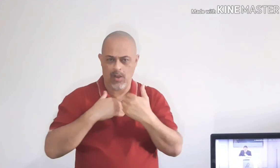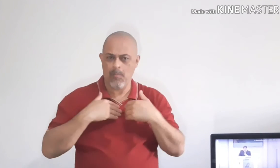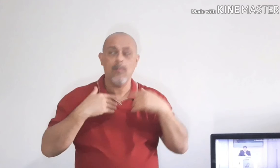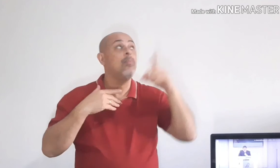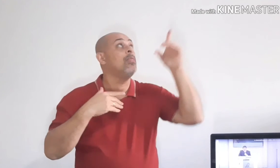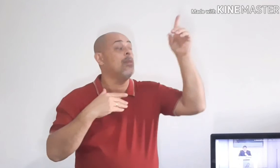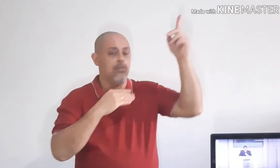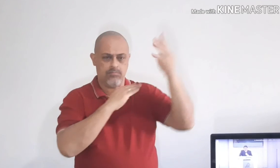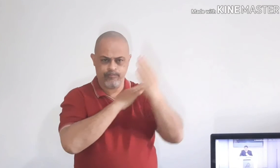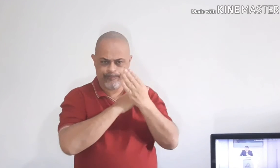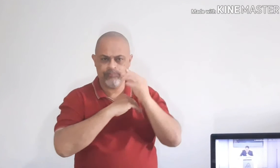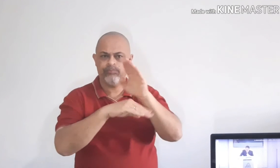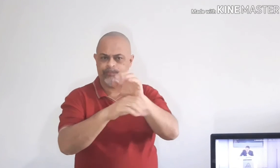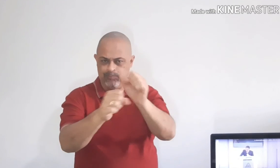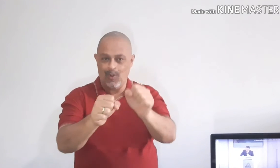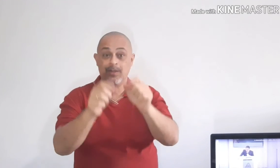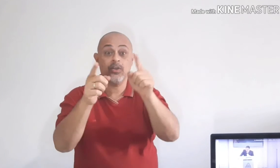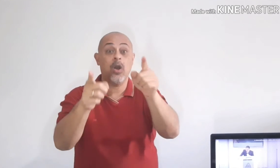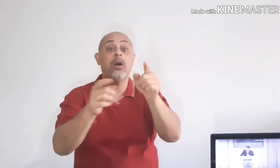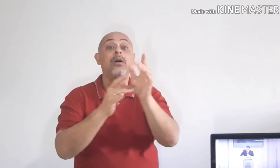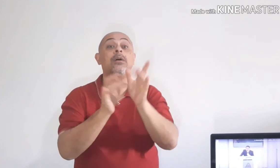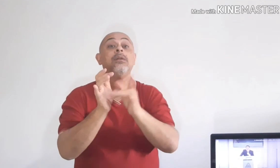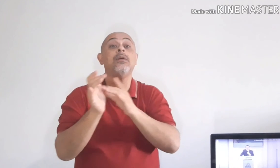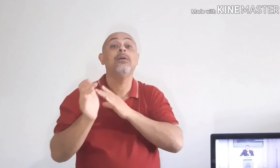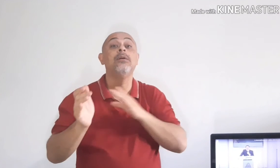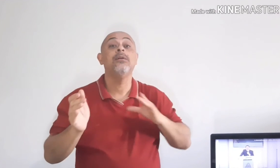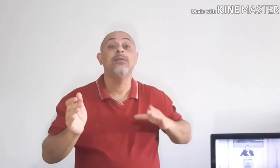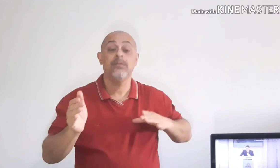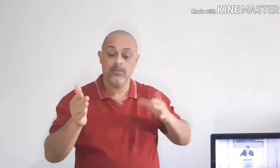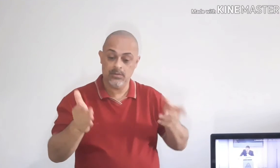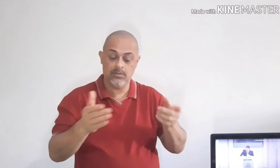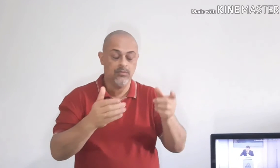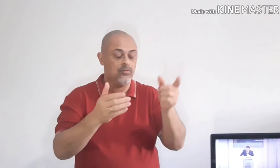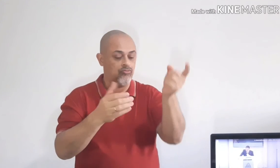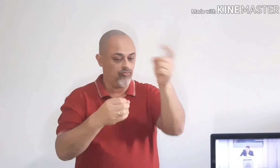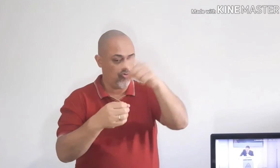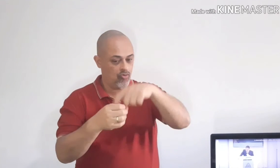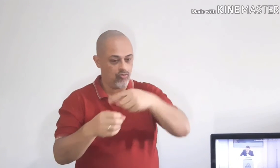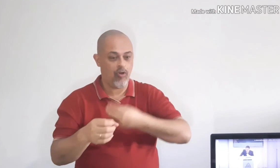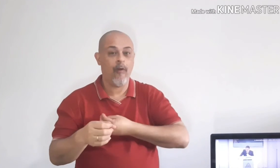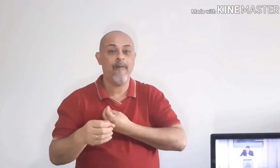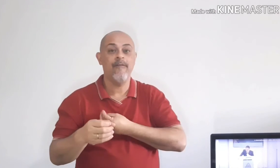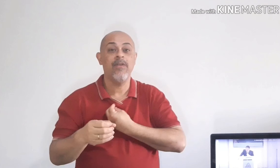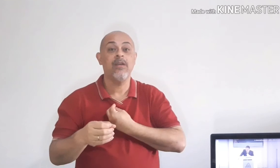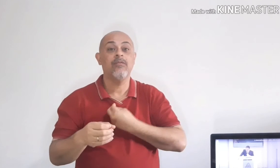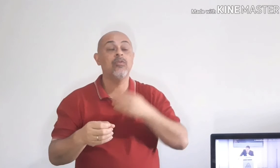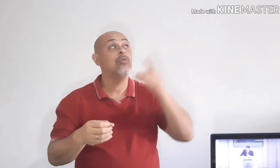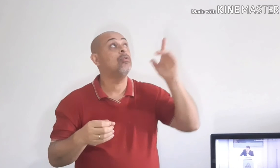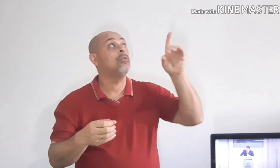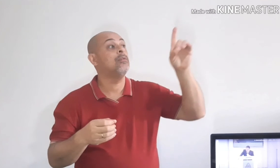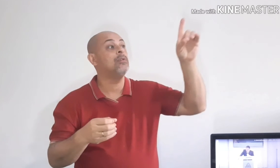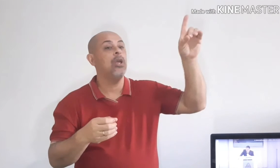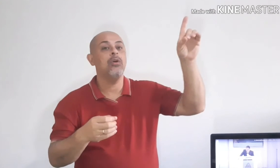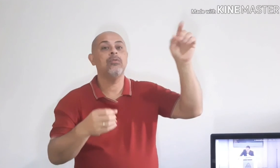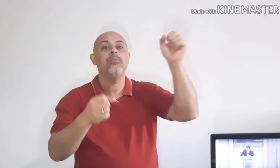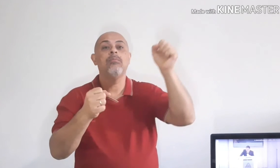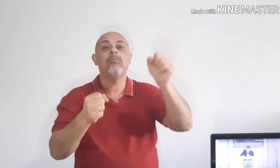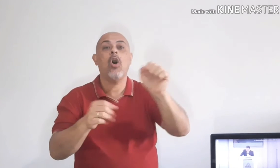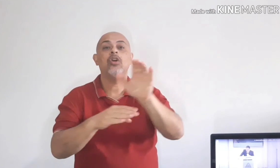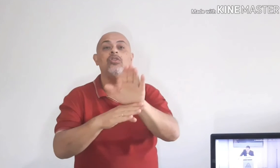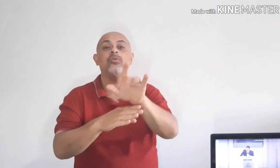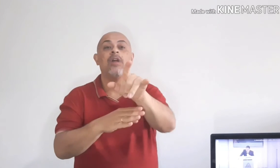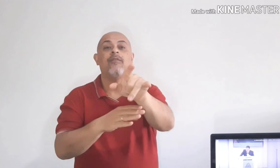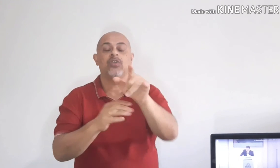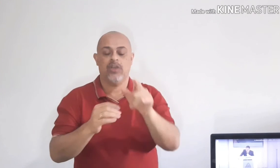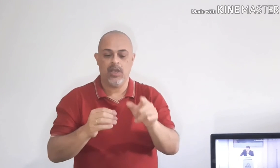tornou a trazer dentre os mortos a Jesus nosso Senhor, o grande pastor das ovelhas, pelo sangue da eterna